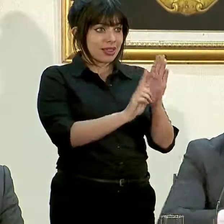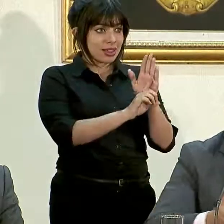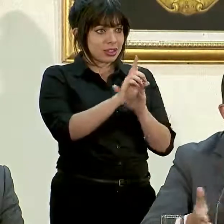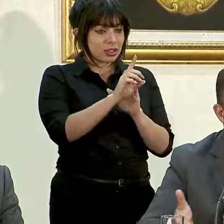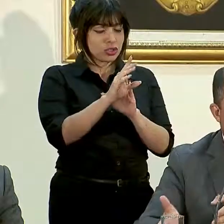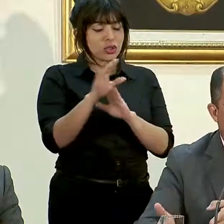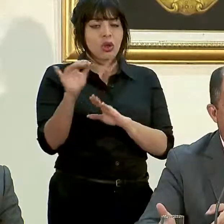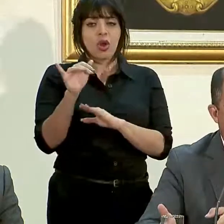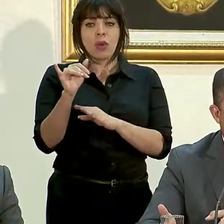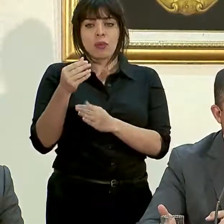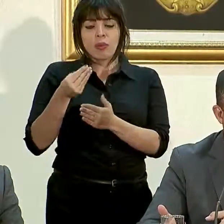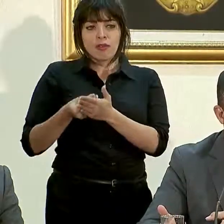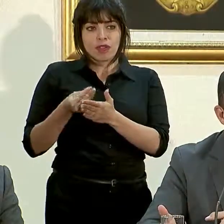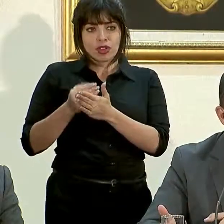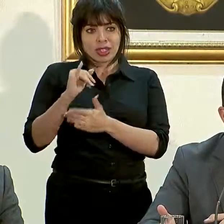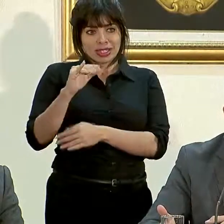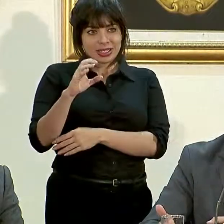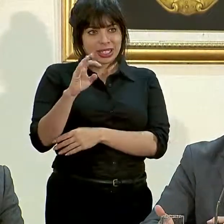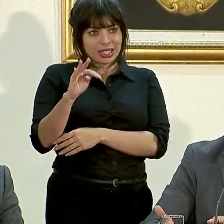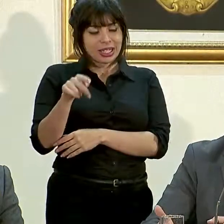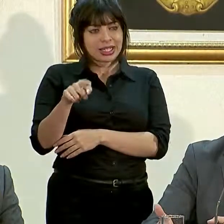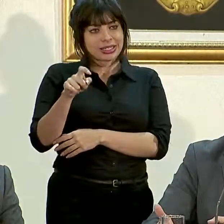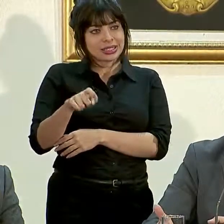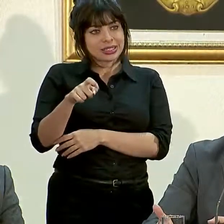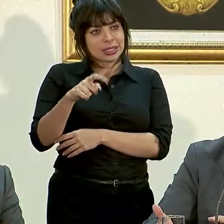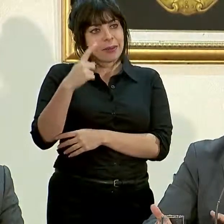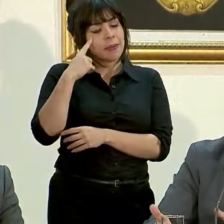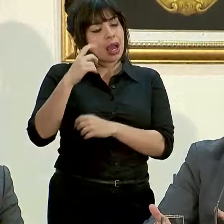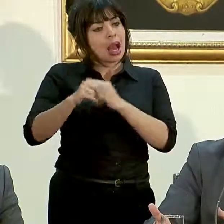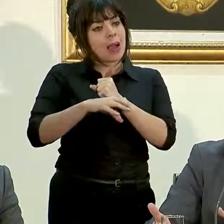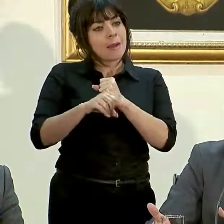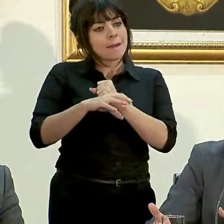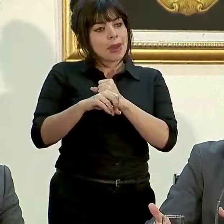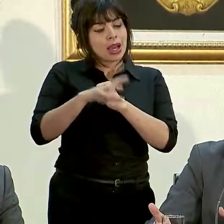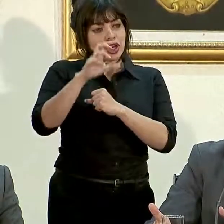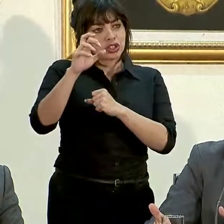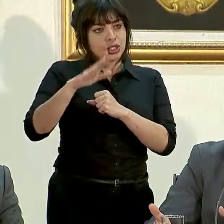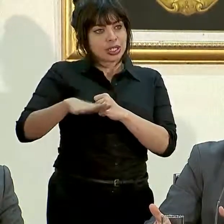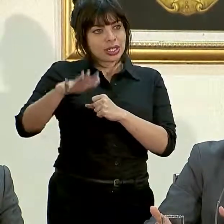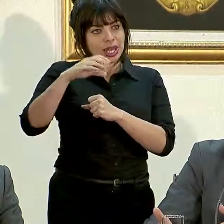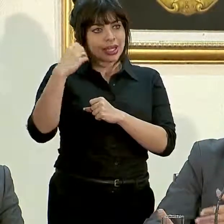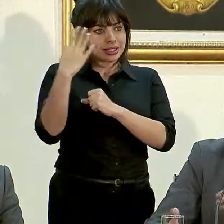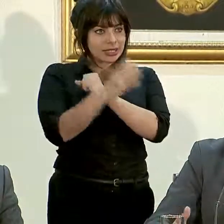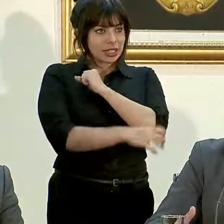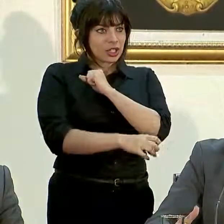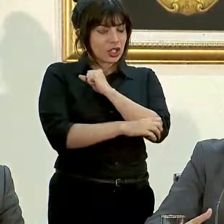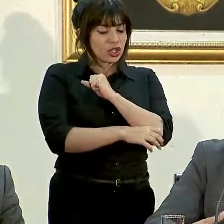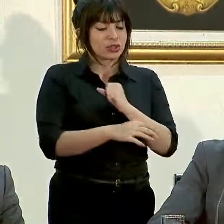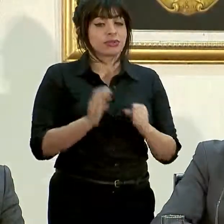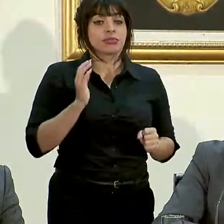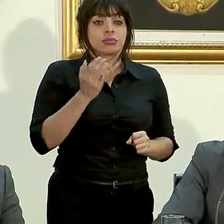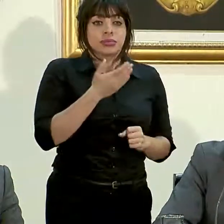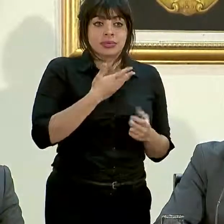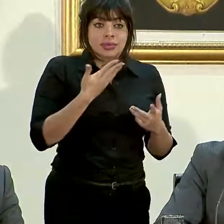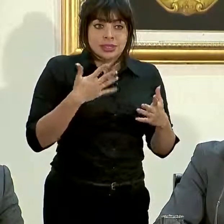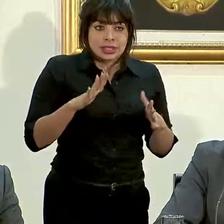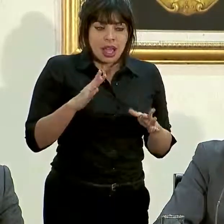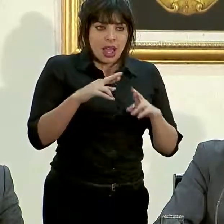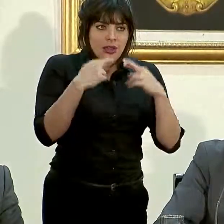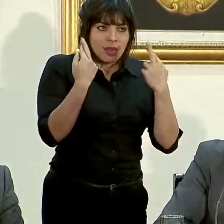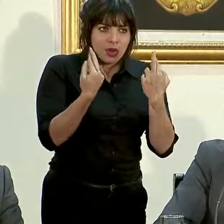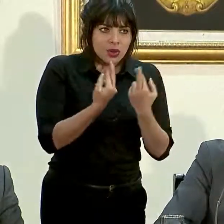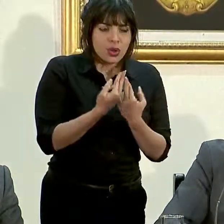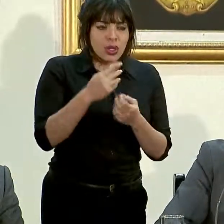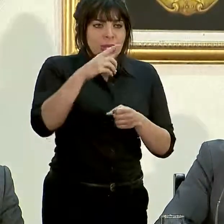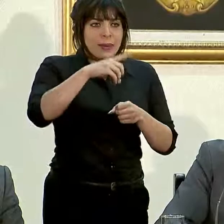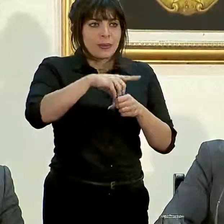desarrollo como los fondos del ICT que se requieren para las campañas de divulgación de Costa Rica en el exterior. Hemos tenido reuniones con las